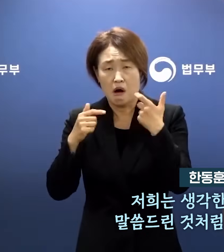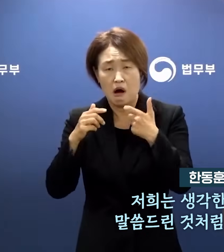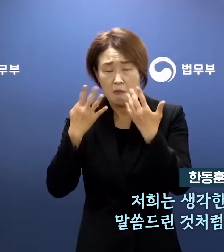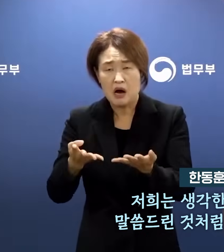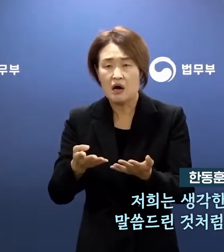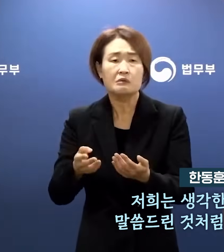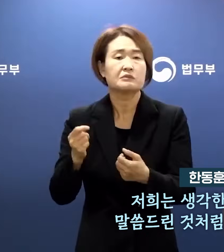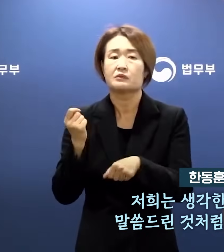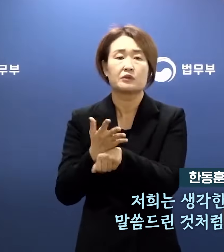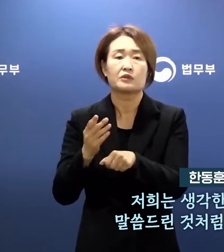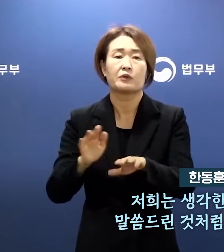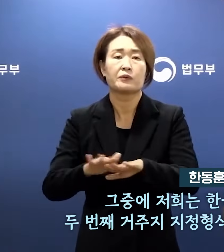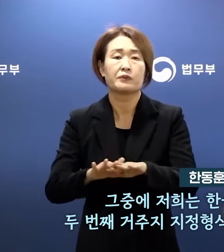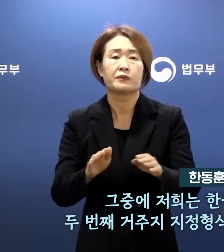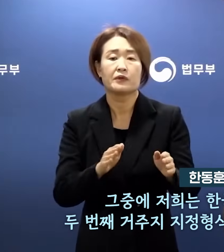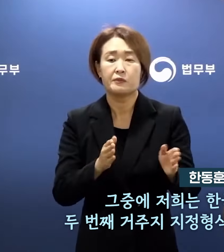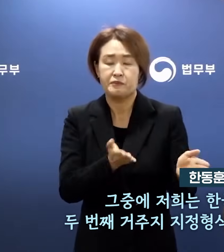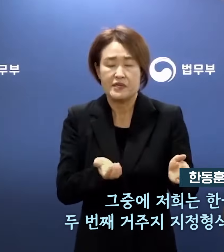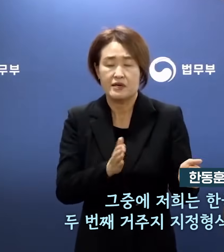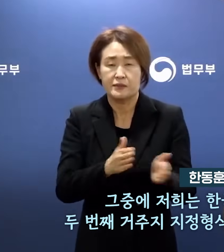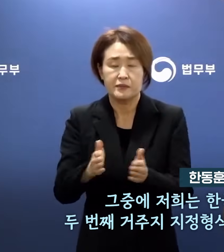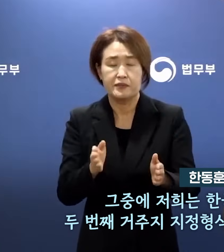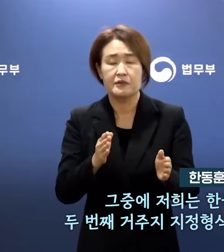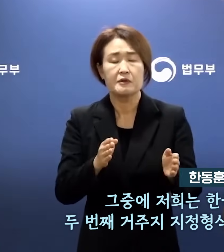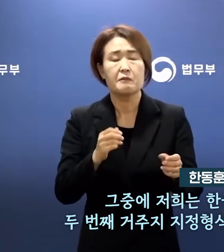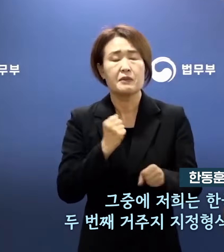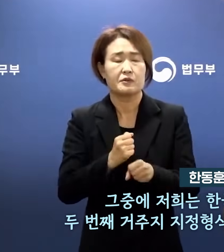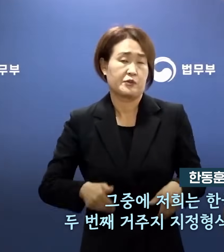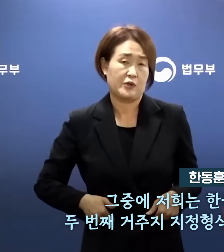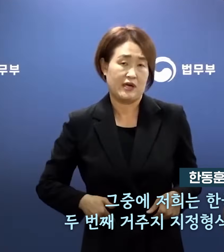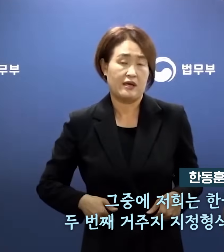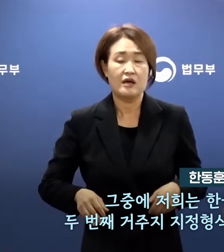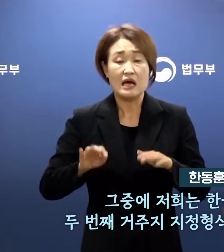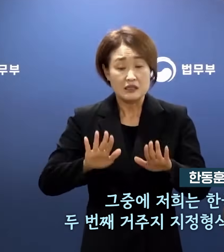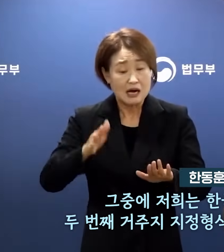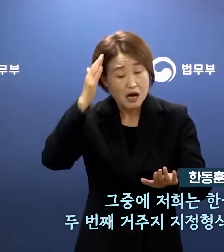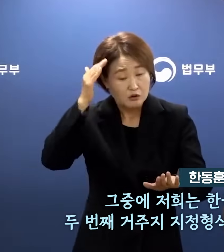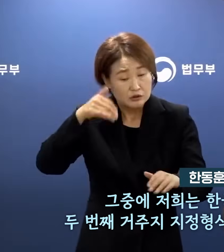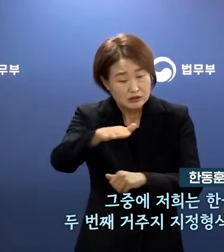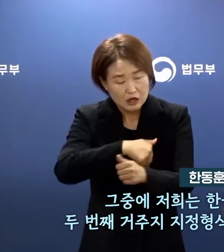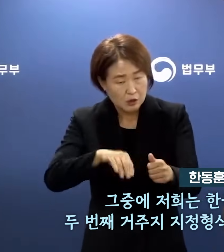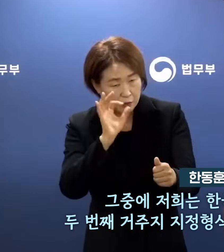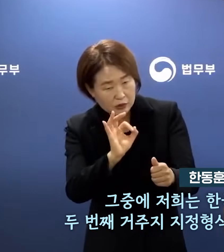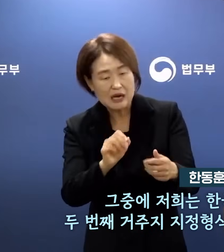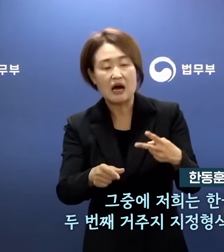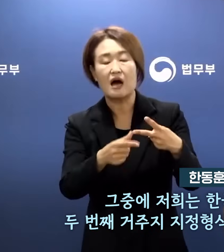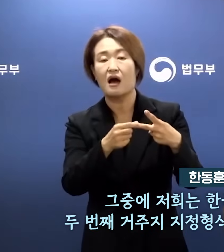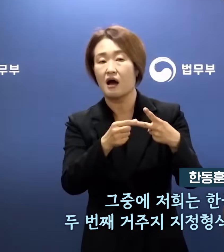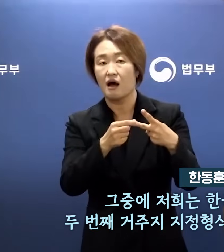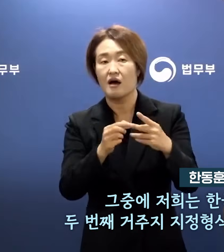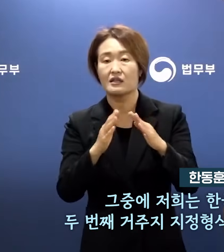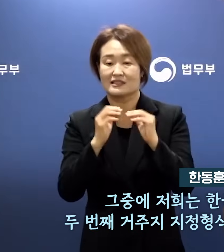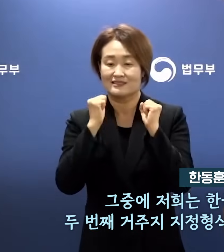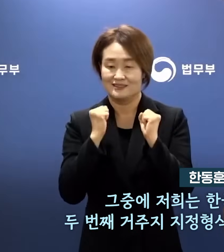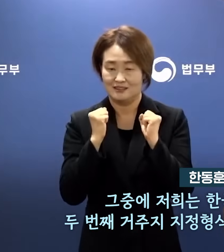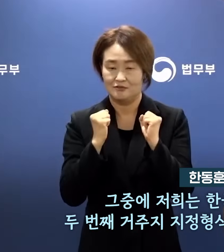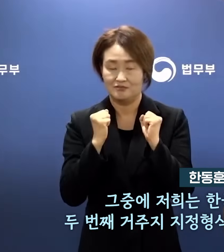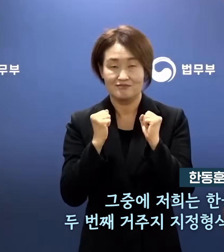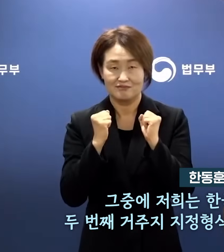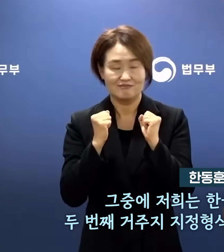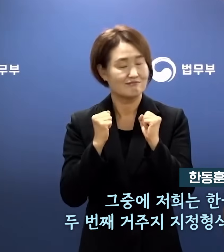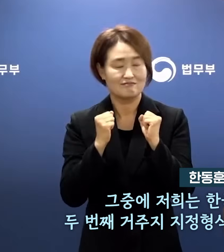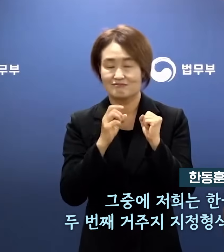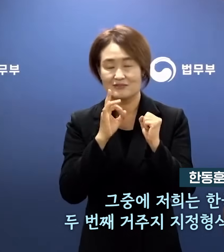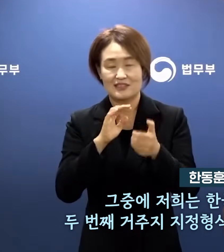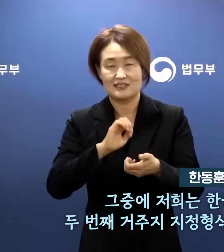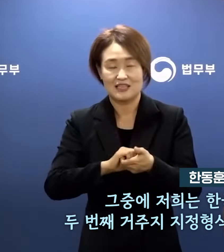대책은 말씀드린 것처럼 둘 중에 하나입니다. 그중에 저희는 한국의 현실을 감안할 때 두 번째 거주지 제한 지정